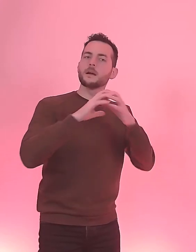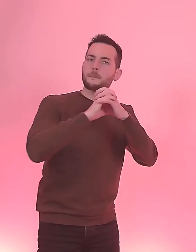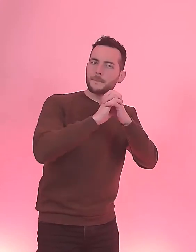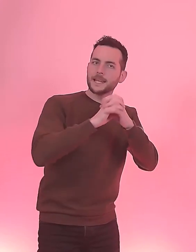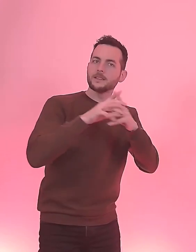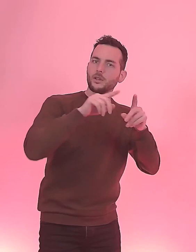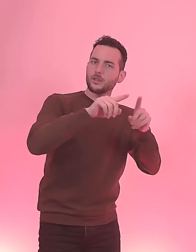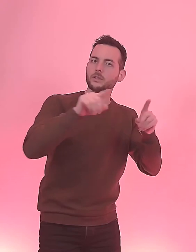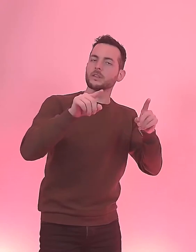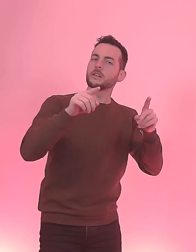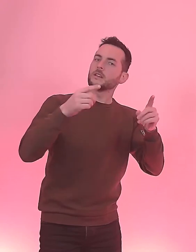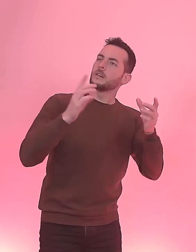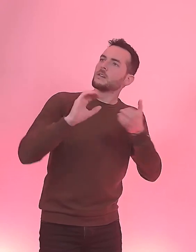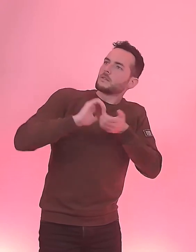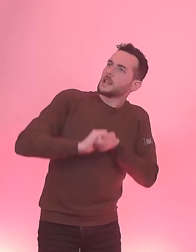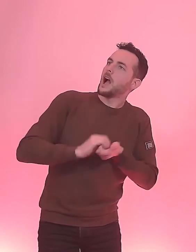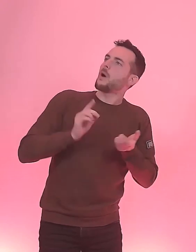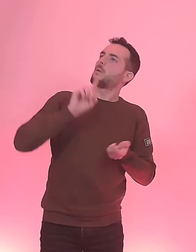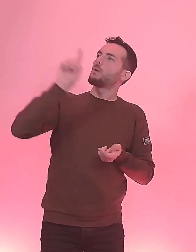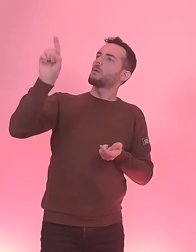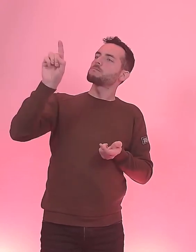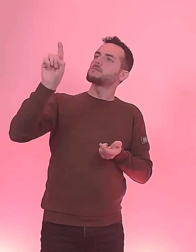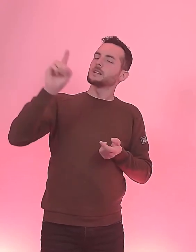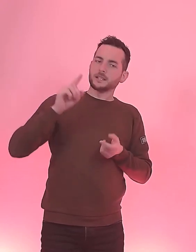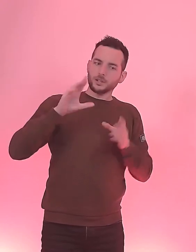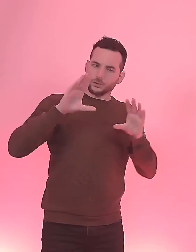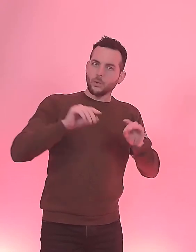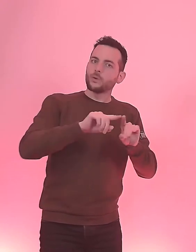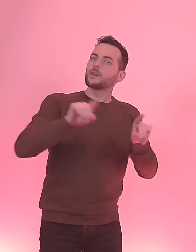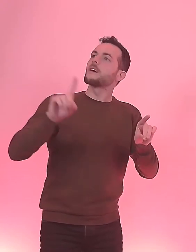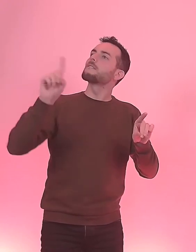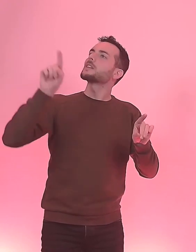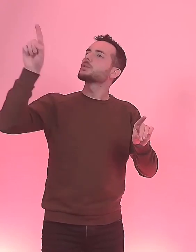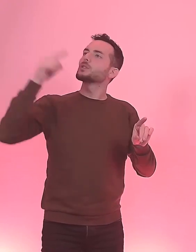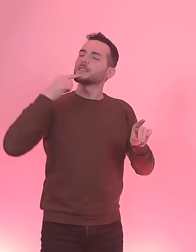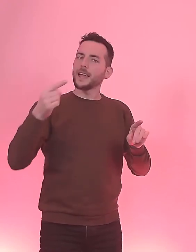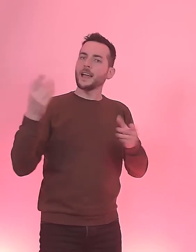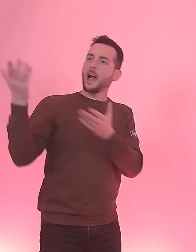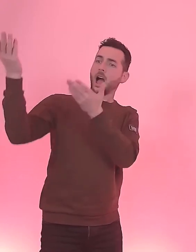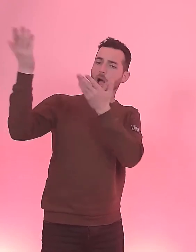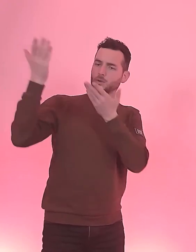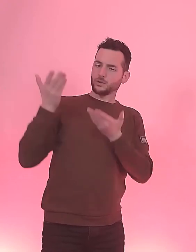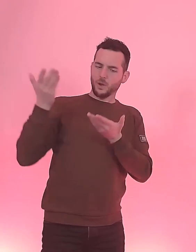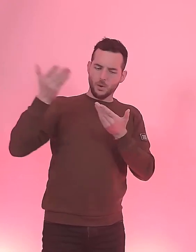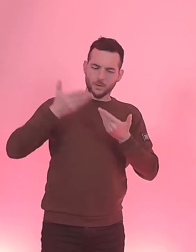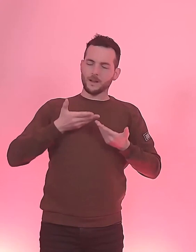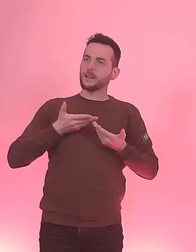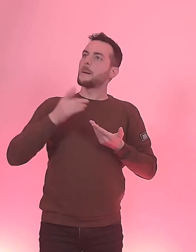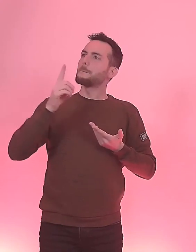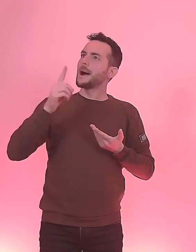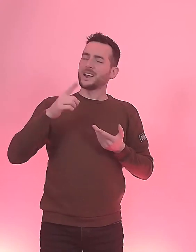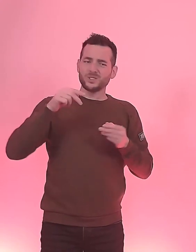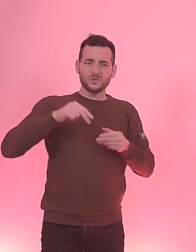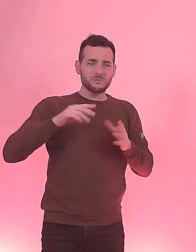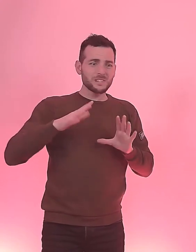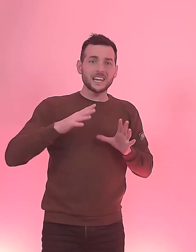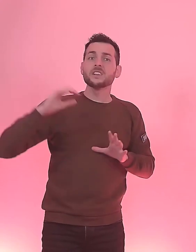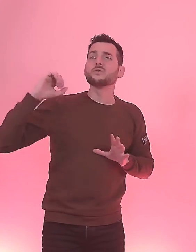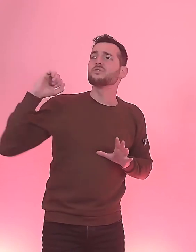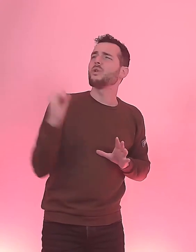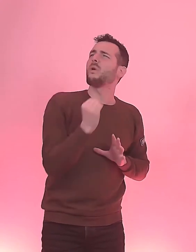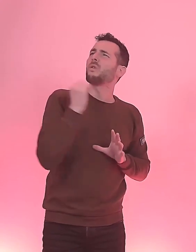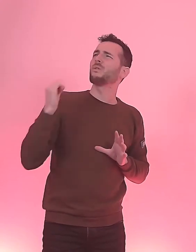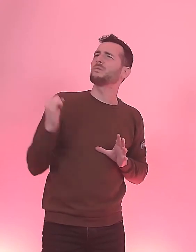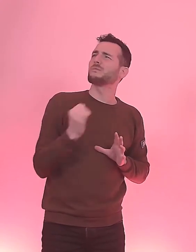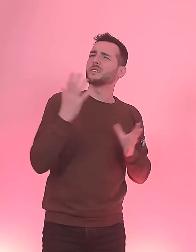toevertrouwd dit doen wat u zeggen heere die u hebben uitgenodigd maar die midden in zo'n storm terecht zijn gekomen en wat wij niet